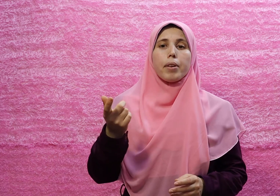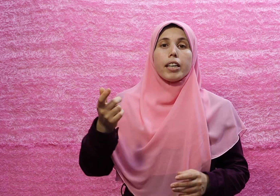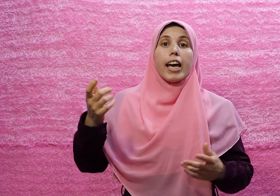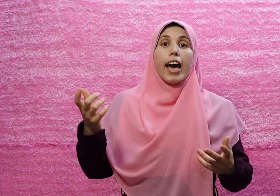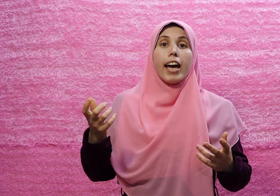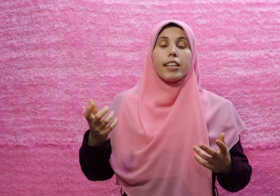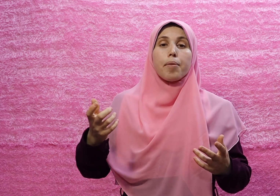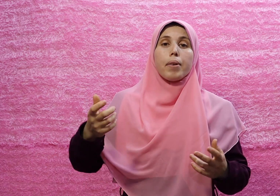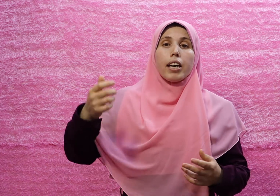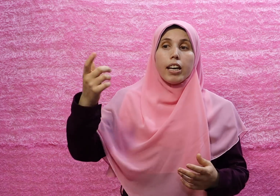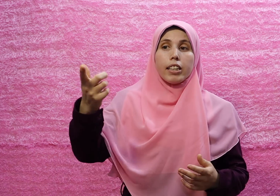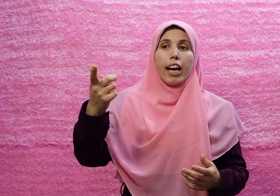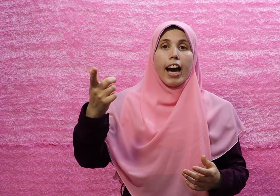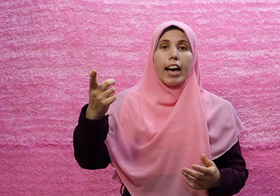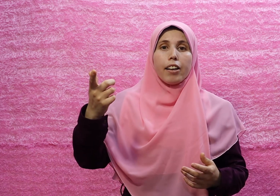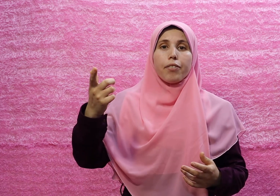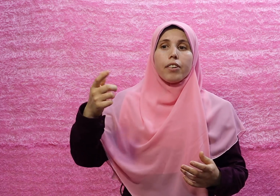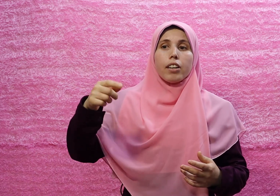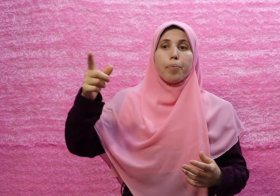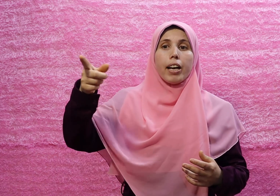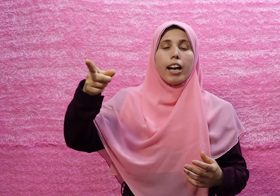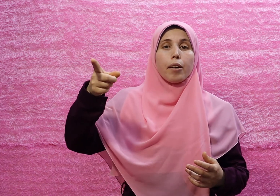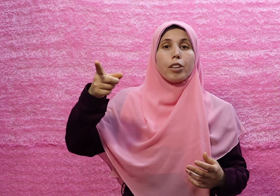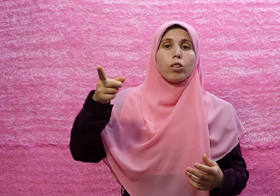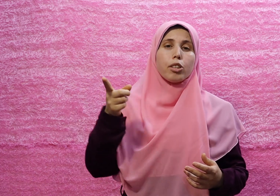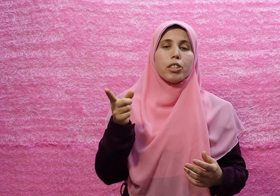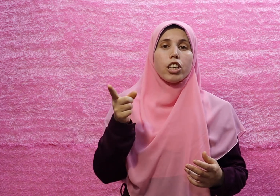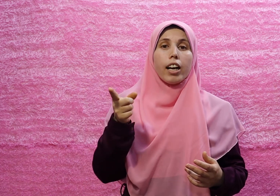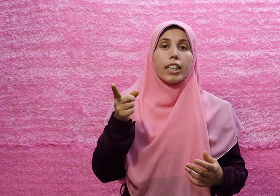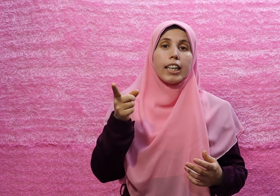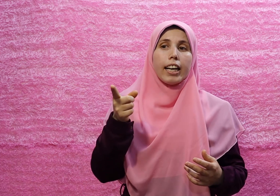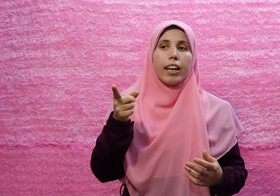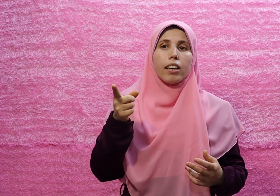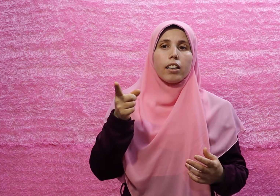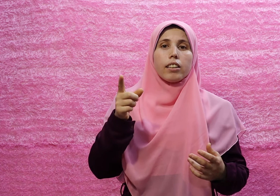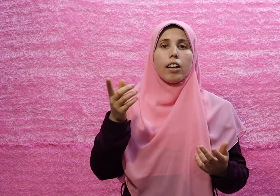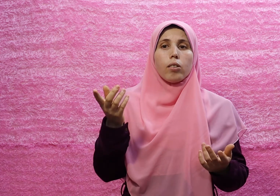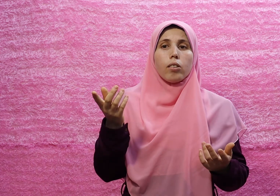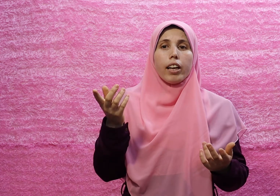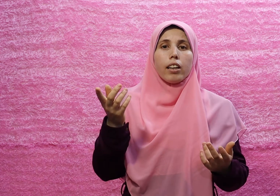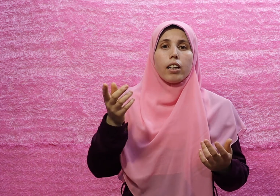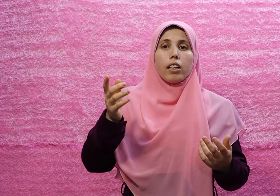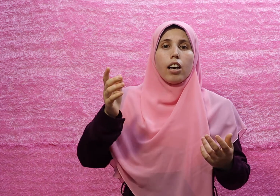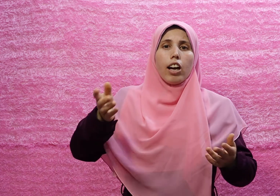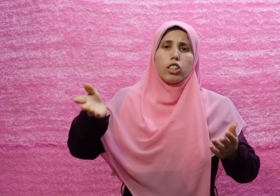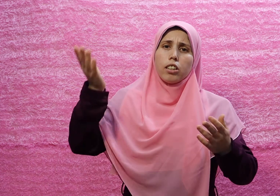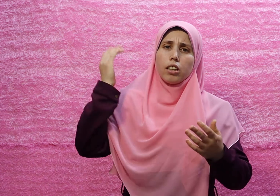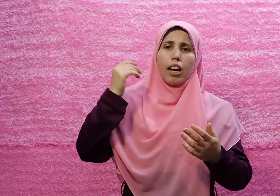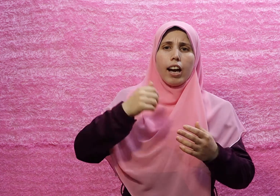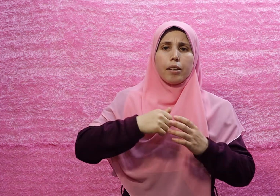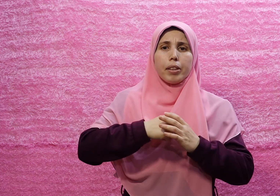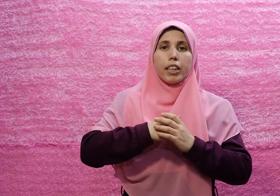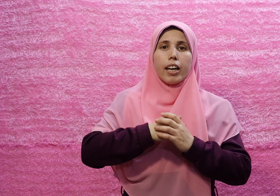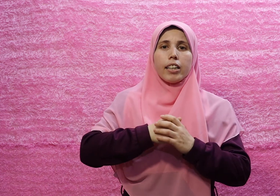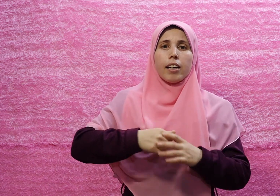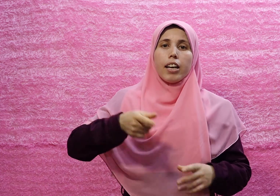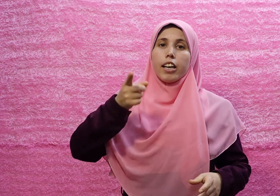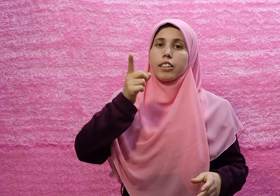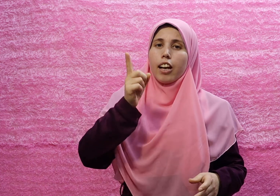يا ادم انت عارف ربنا قالك ما تاكلش من الشجرة دي ليه؟ قال له ليه؟ قال له عشان يطلعك من الجنة، انت لو